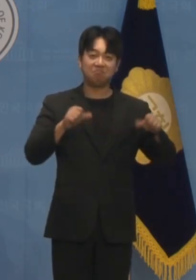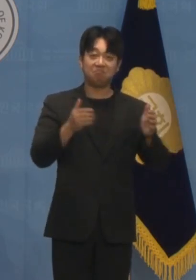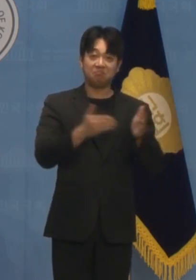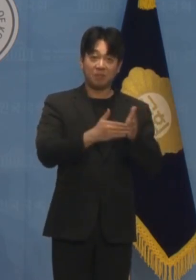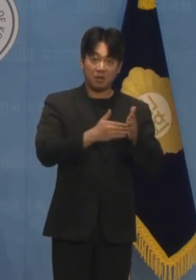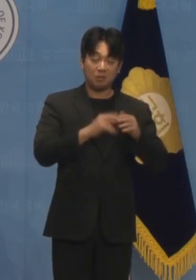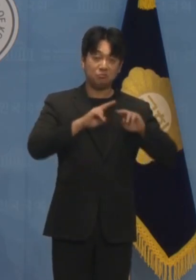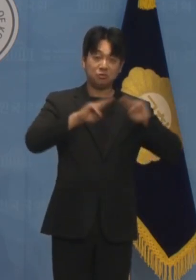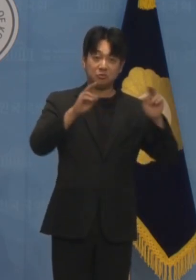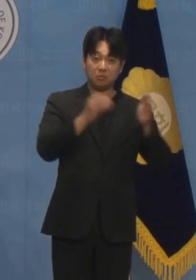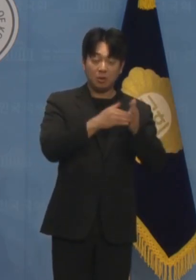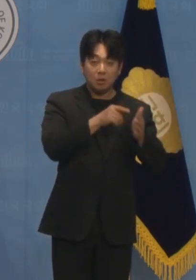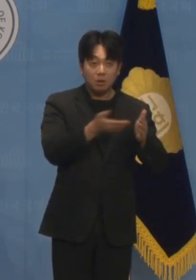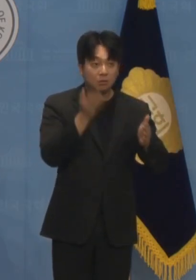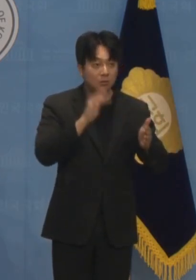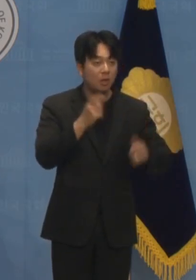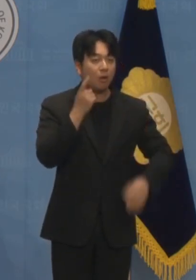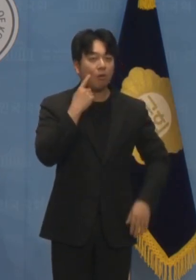일관하고 있습니다.